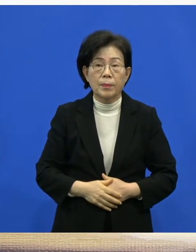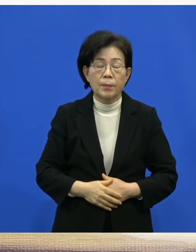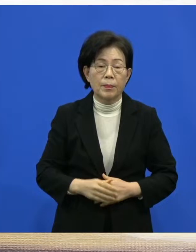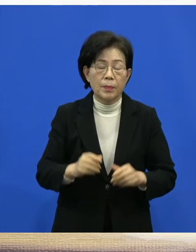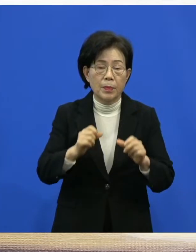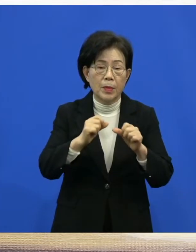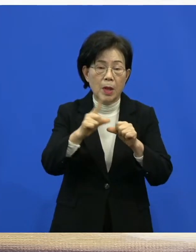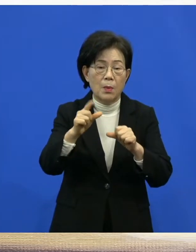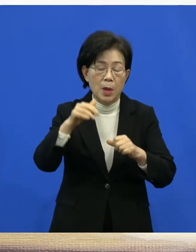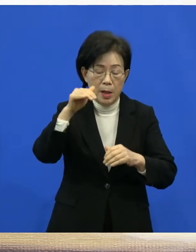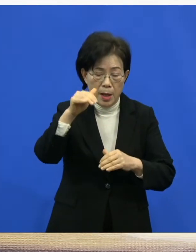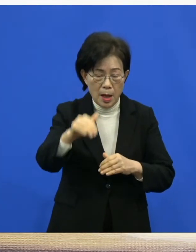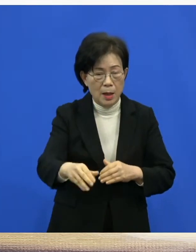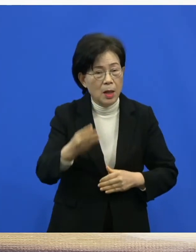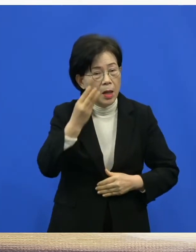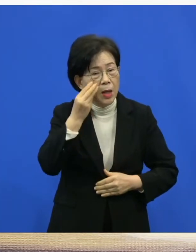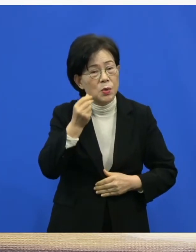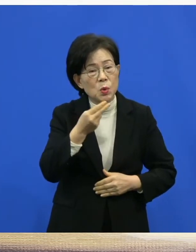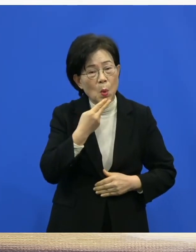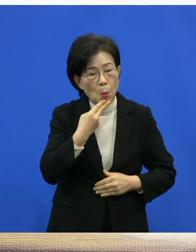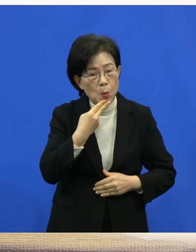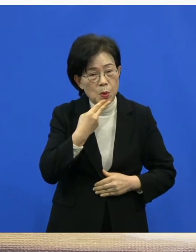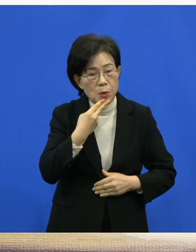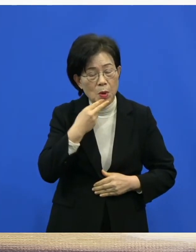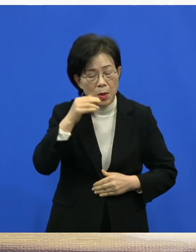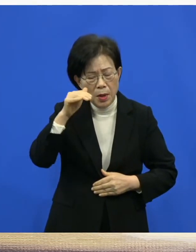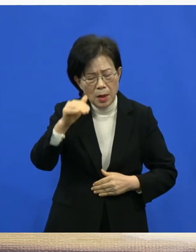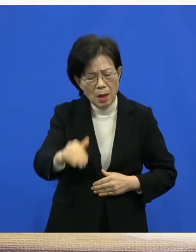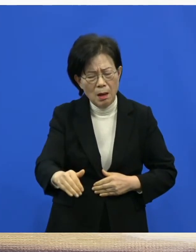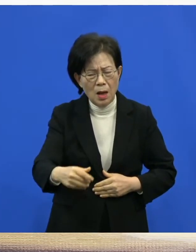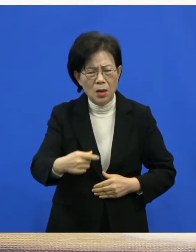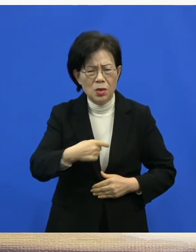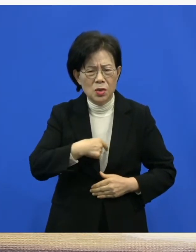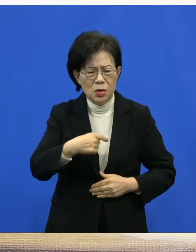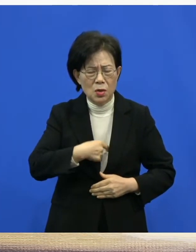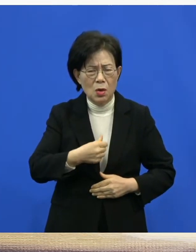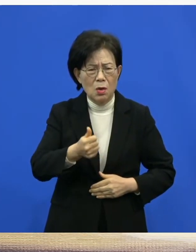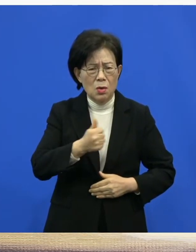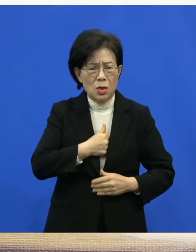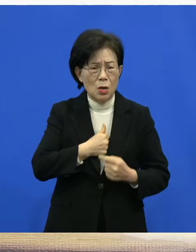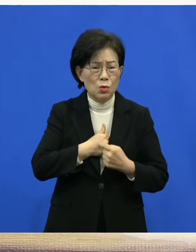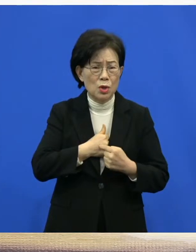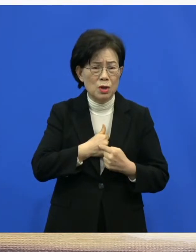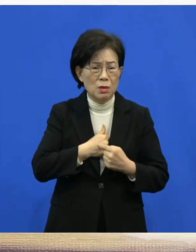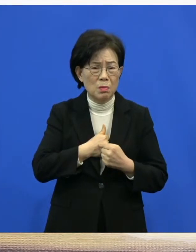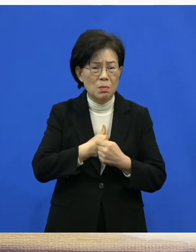대부분은 내려가는 일에 익숙하지 못해요. 내려가지 않으려고 버팁니다. 자존심,